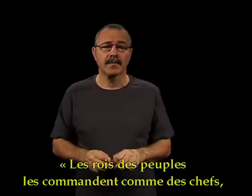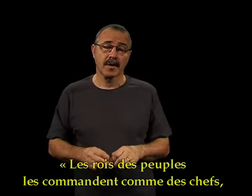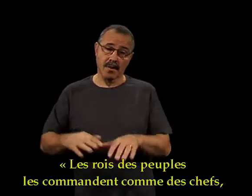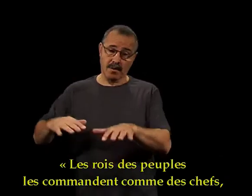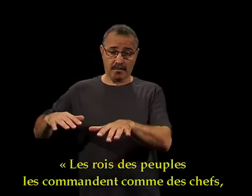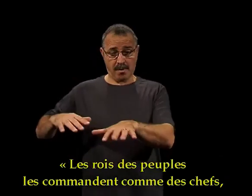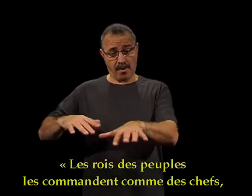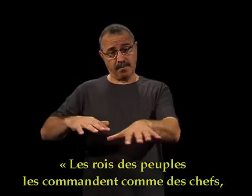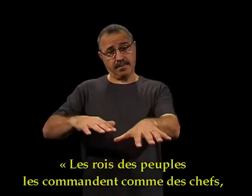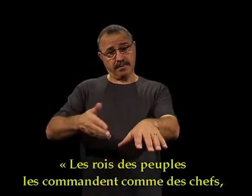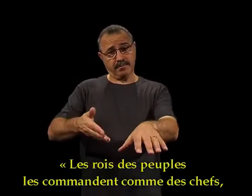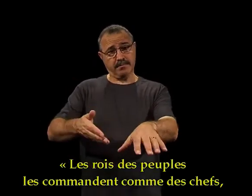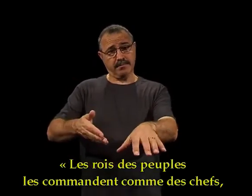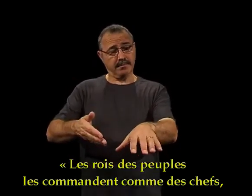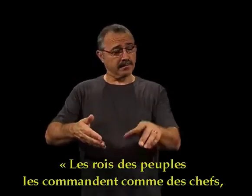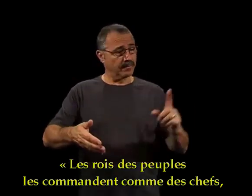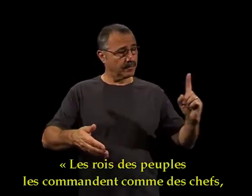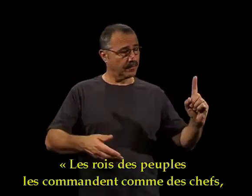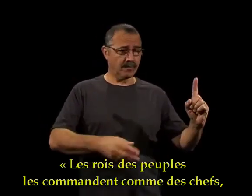les rois des peuples les commandent comme des chefs.